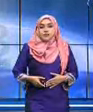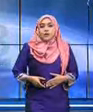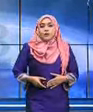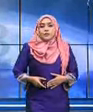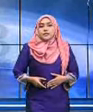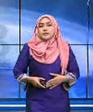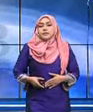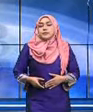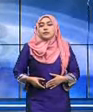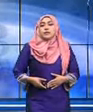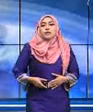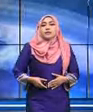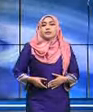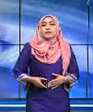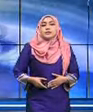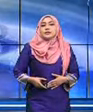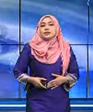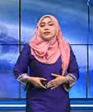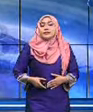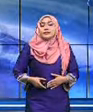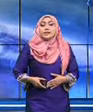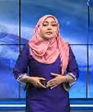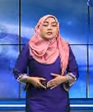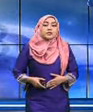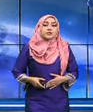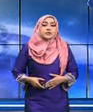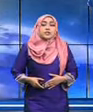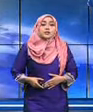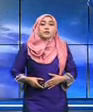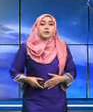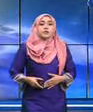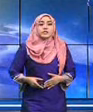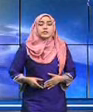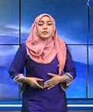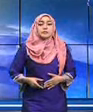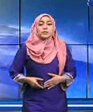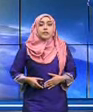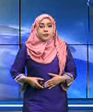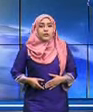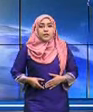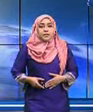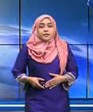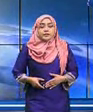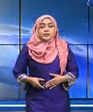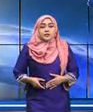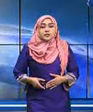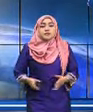One Malaysia Development Berhad 1MDB menyelar dakwaan tidak berasas Wall Street Journal WSJ terhadap syarikat itu. Pihaknya secara